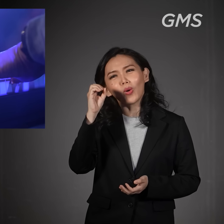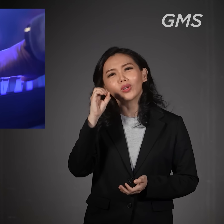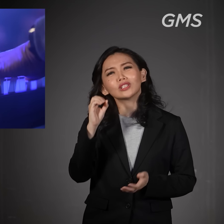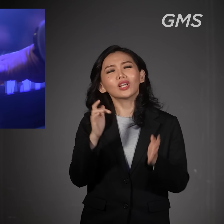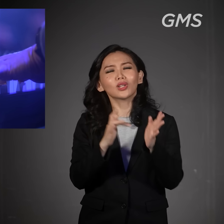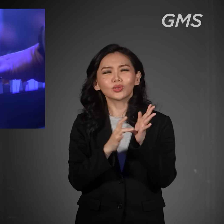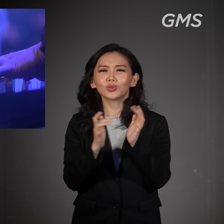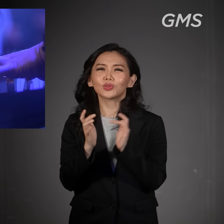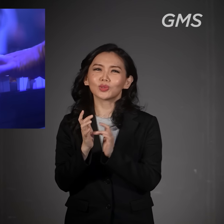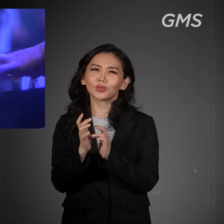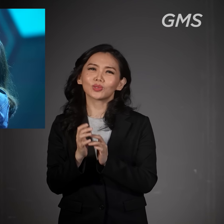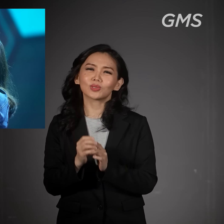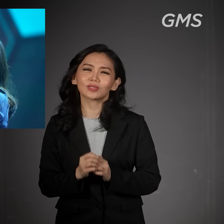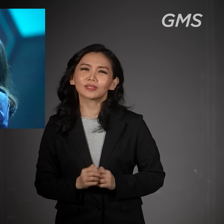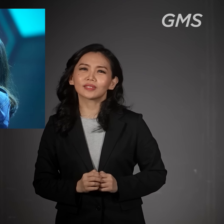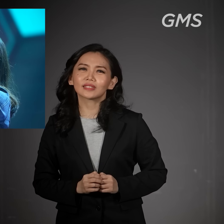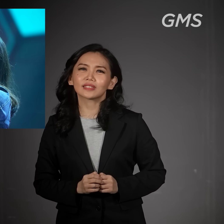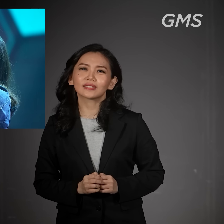Yesus,